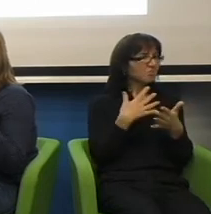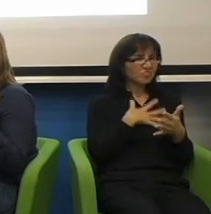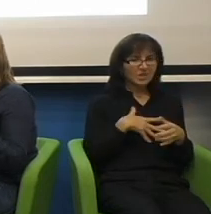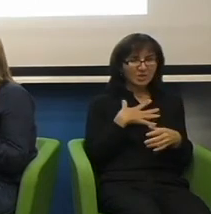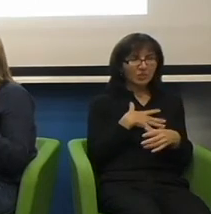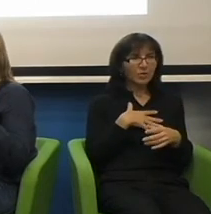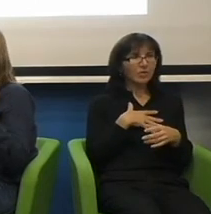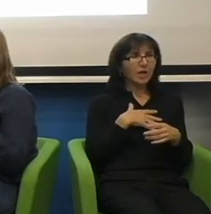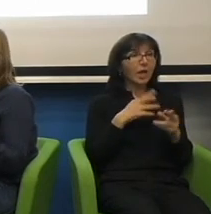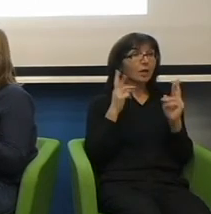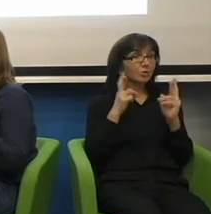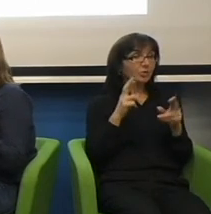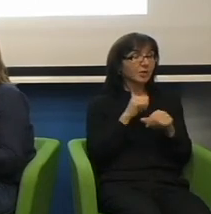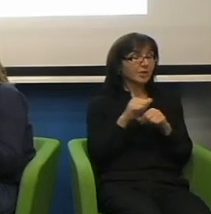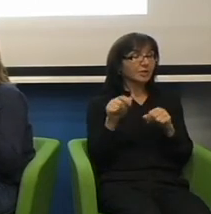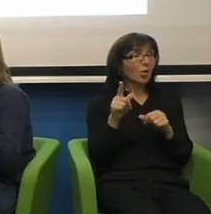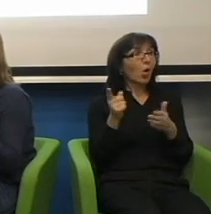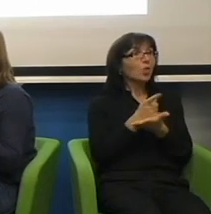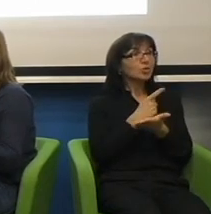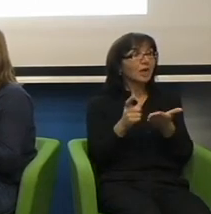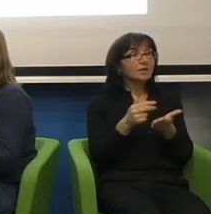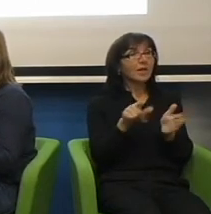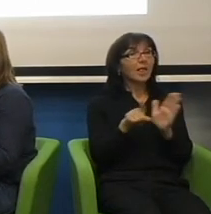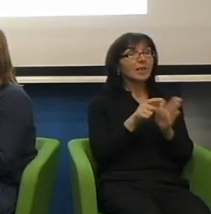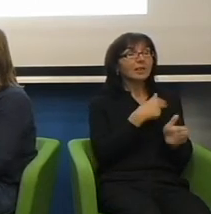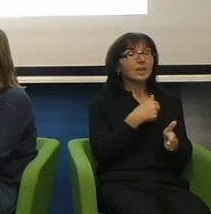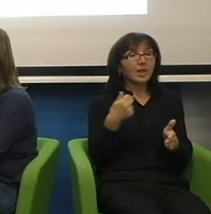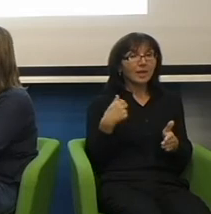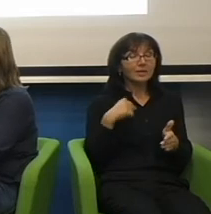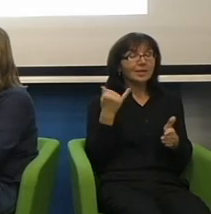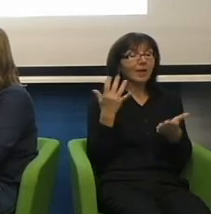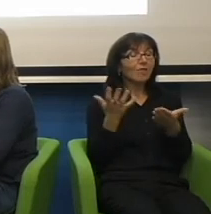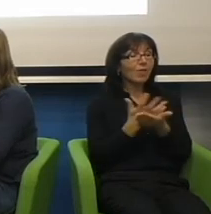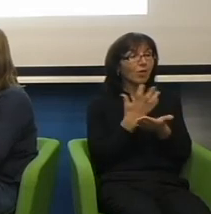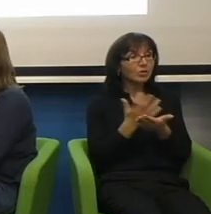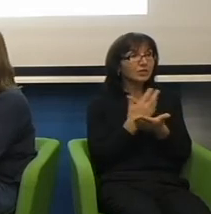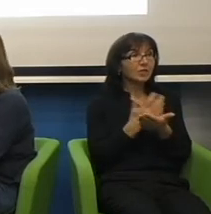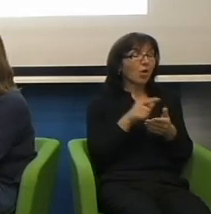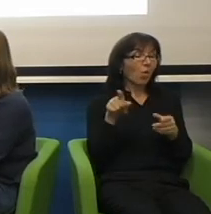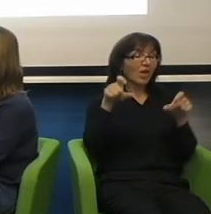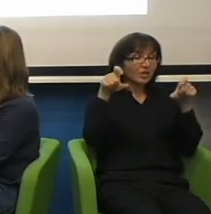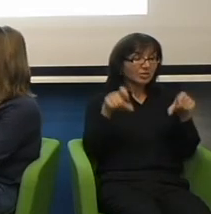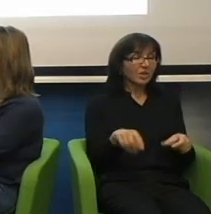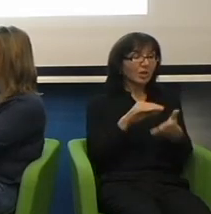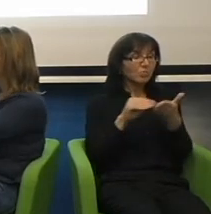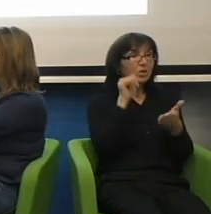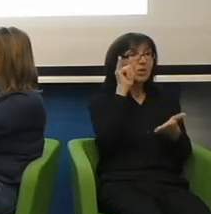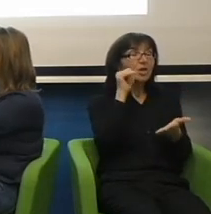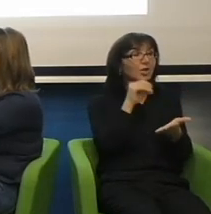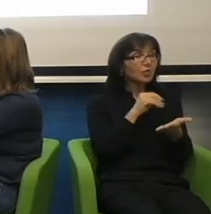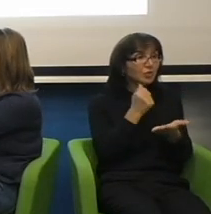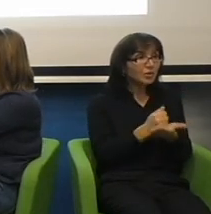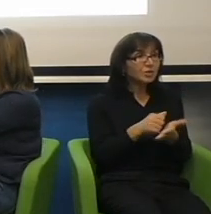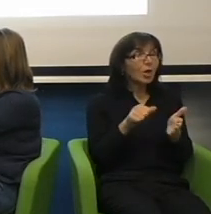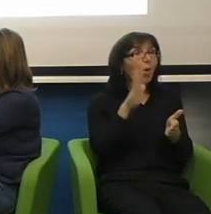ale rzeczywiście dla nas jest to jakaś szansa. Zobaczmy, co, jak potrafimy tę szansę wykorzystać, tylko właśnie siada i pisze list do Busha.